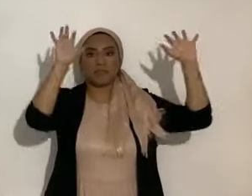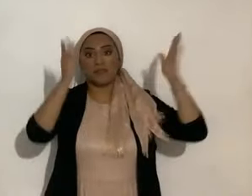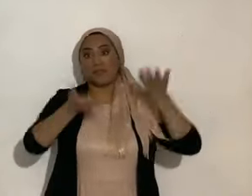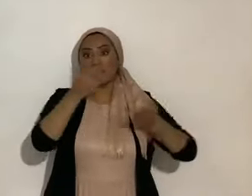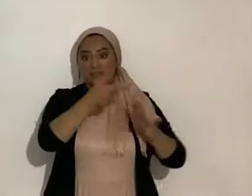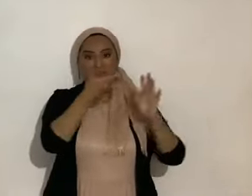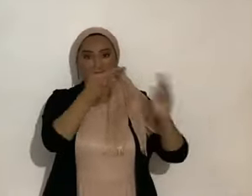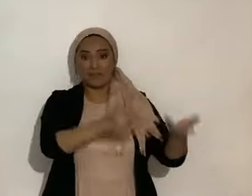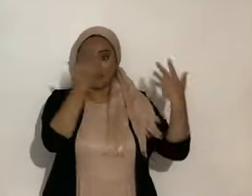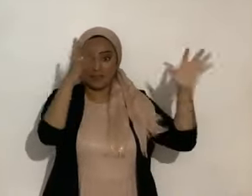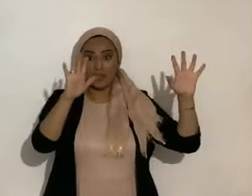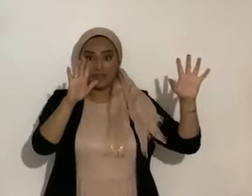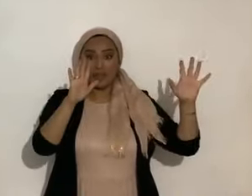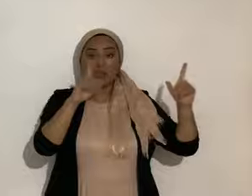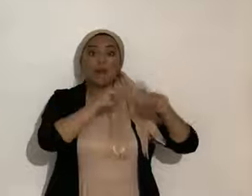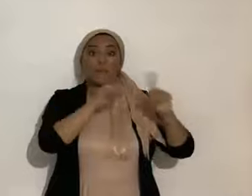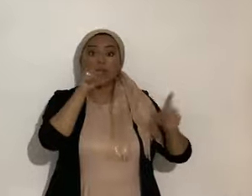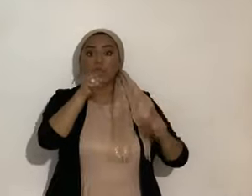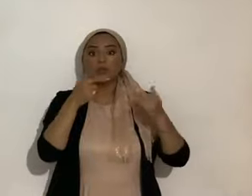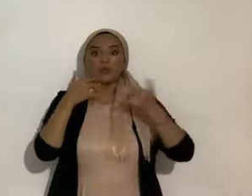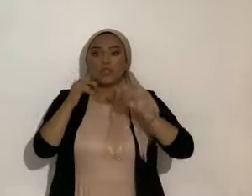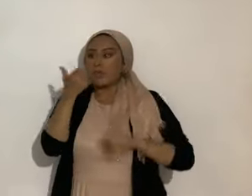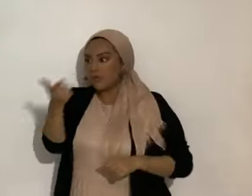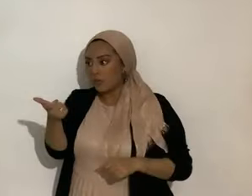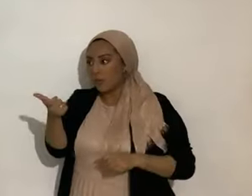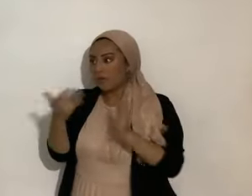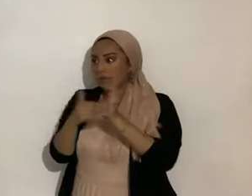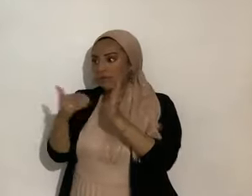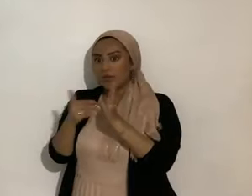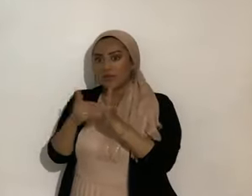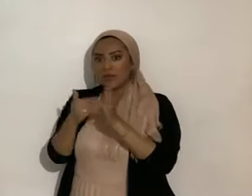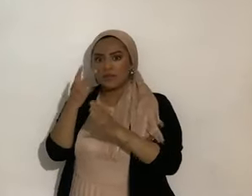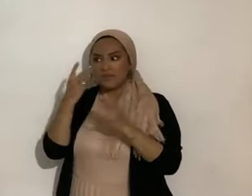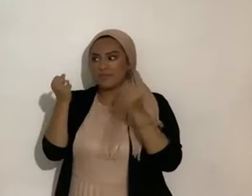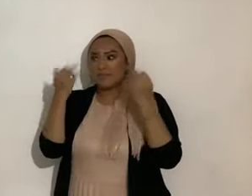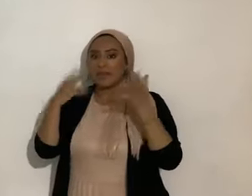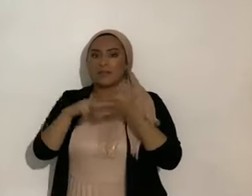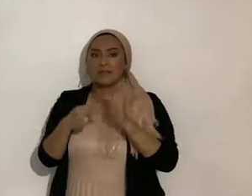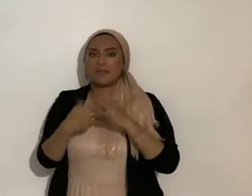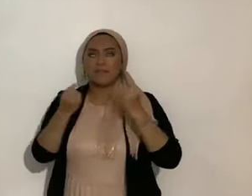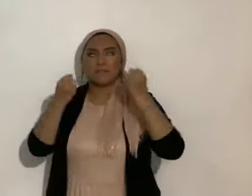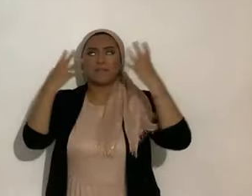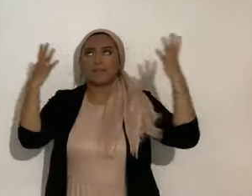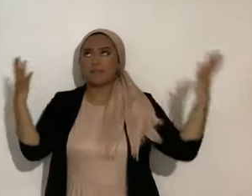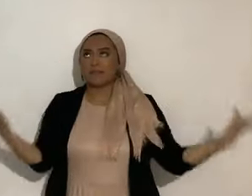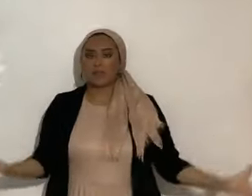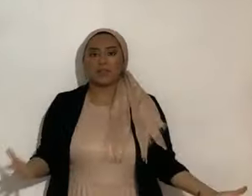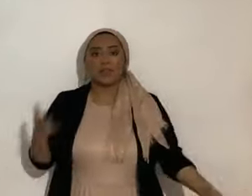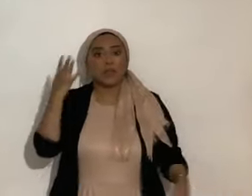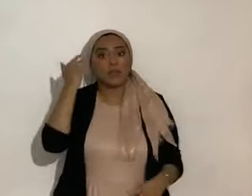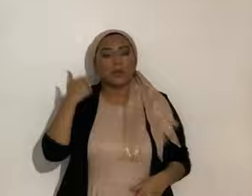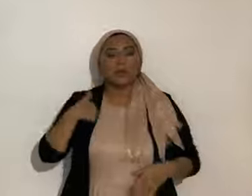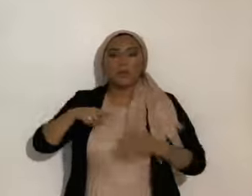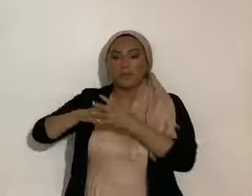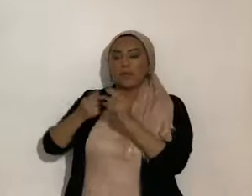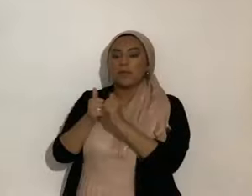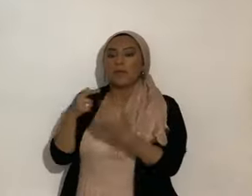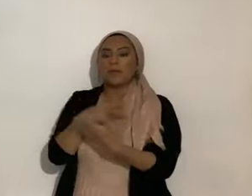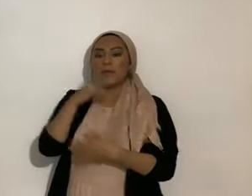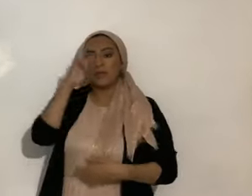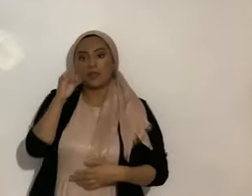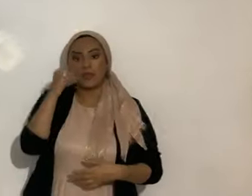¿Sí? ¿De acuerdo? Y entonces tú los estás perpetuando. Miren cuántos conceptos hay. Y por eso empezamos con el Salmo